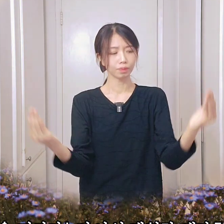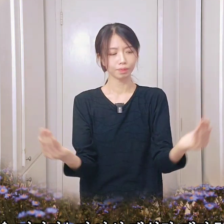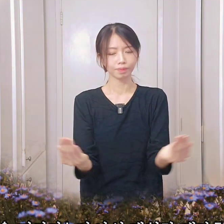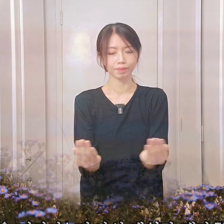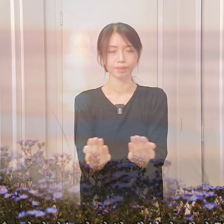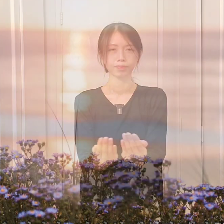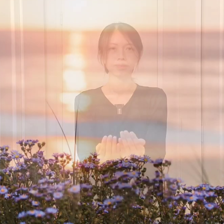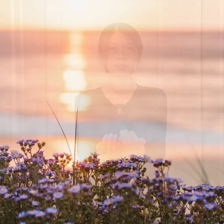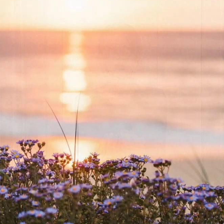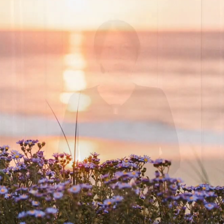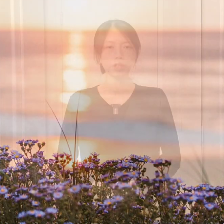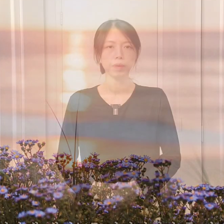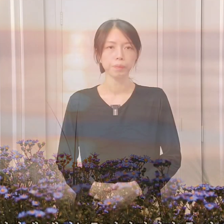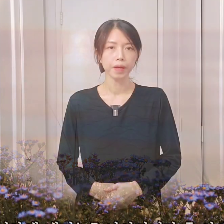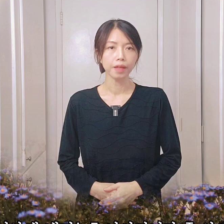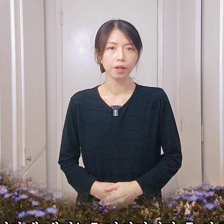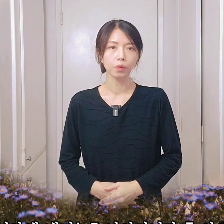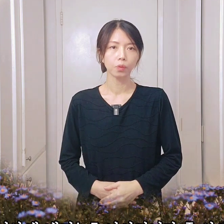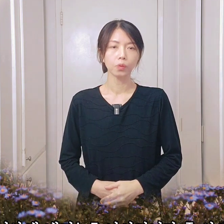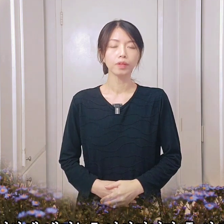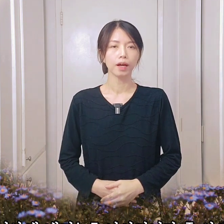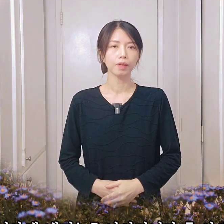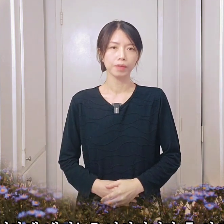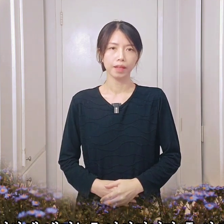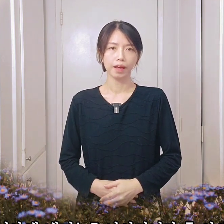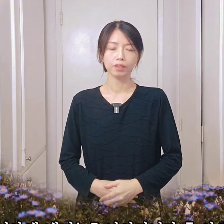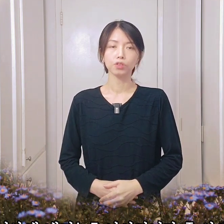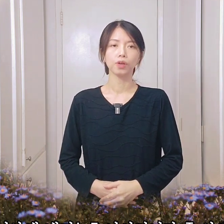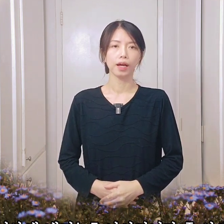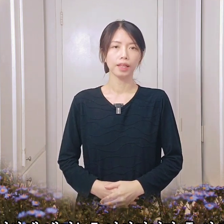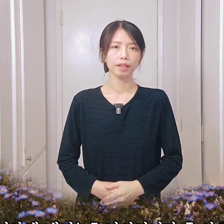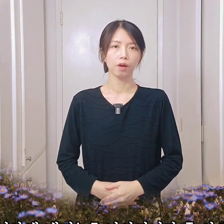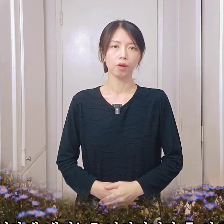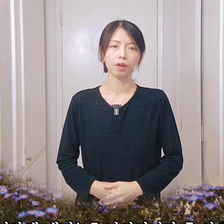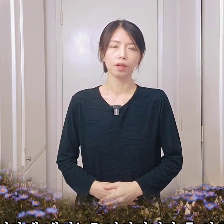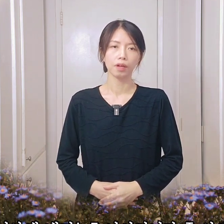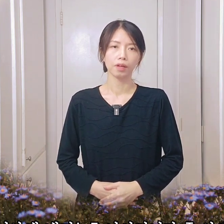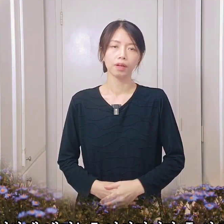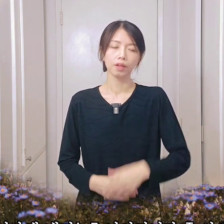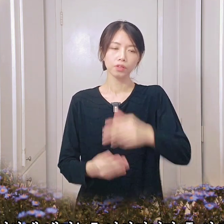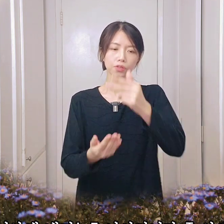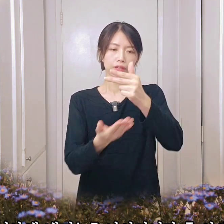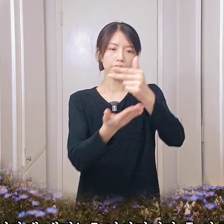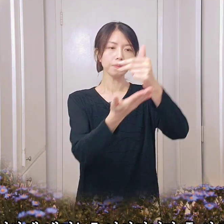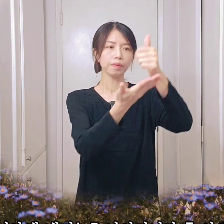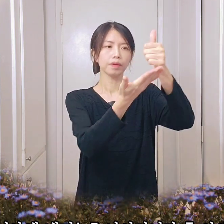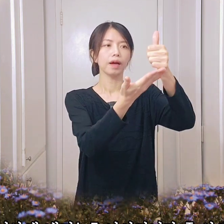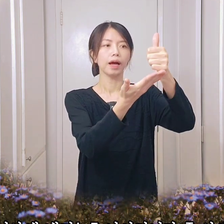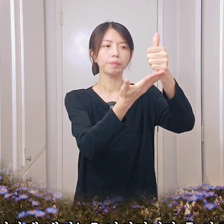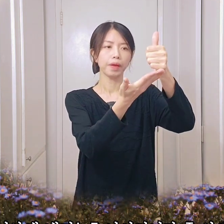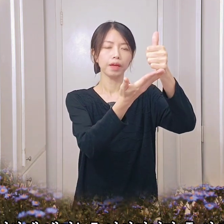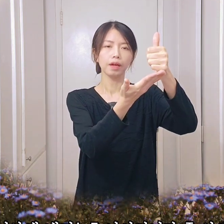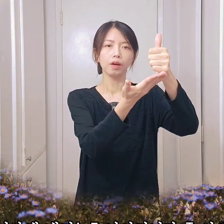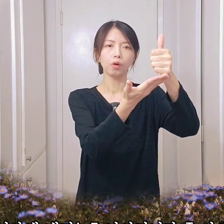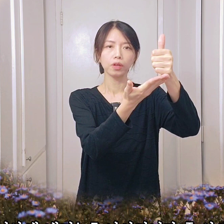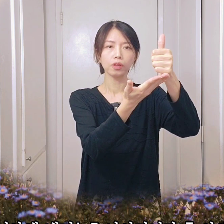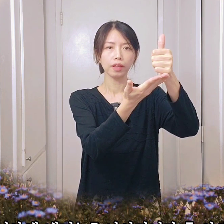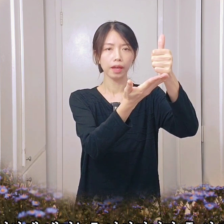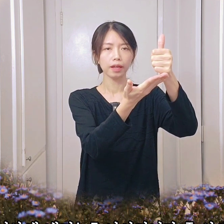모두 주님 앞에 내려놓고 나아갑니다. 주 안에서 주님